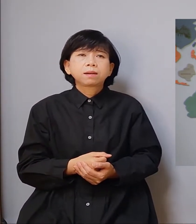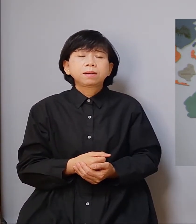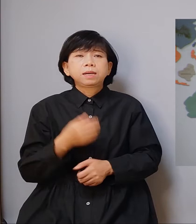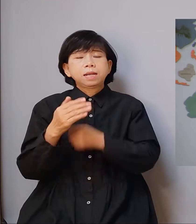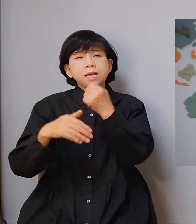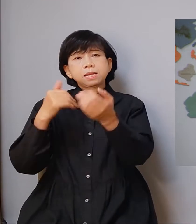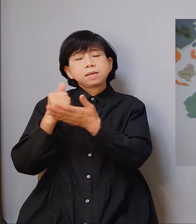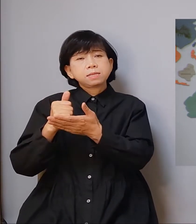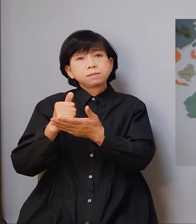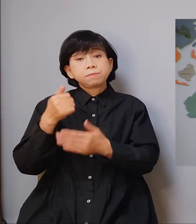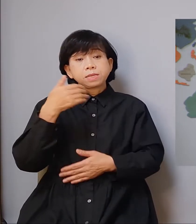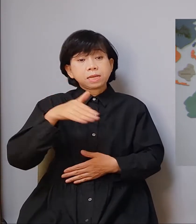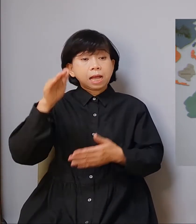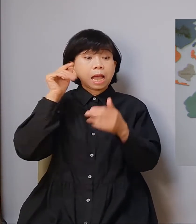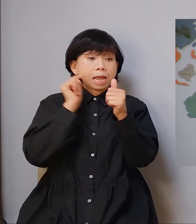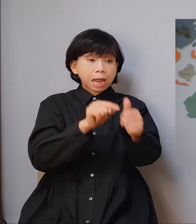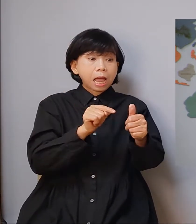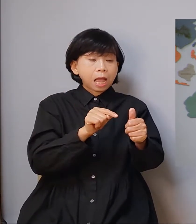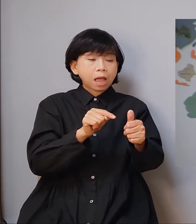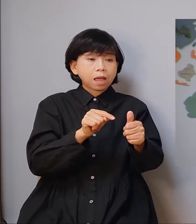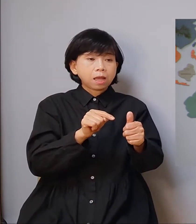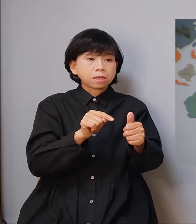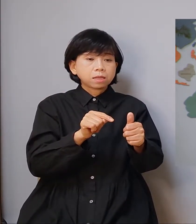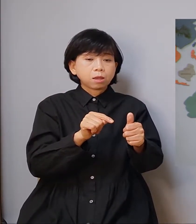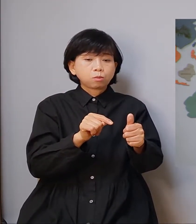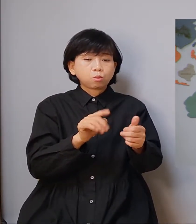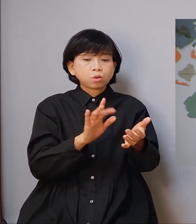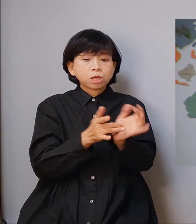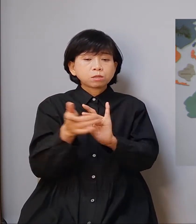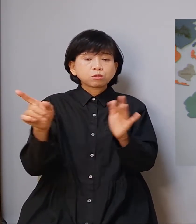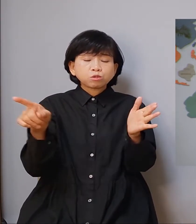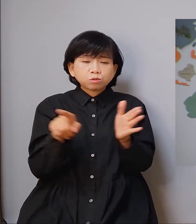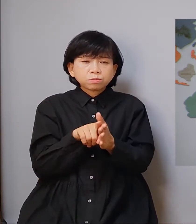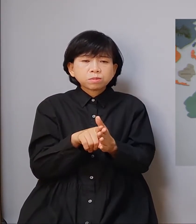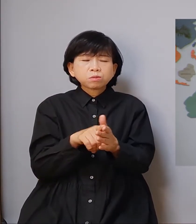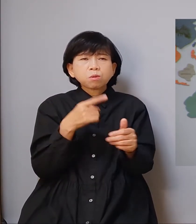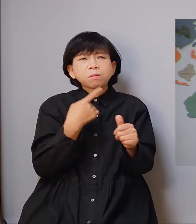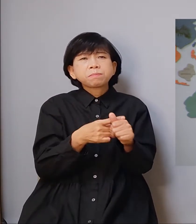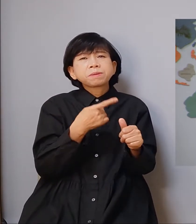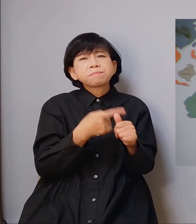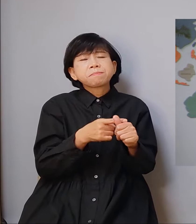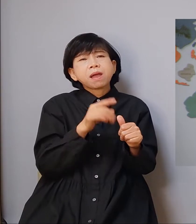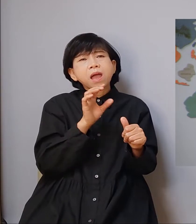하나님이 가라 하신다 해도요, 예수 믿는 자들을 핍박했던 사울,